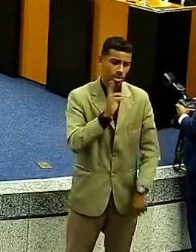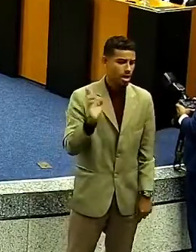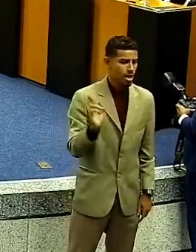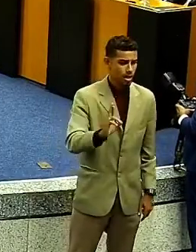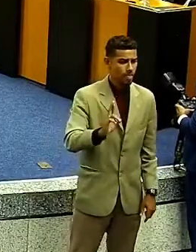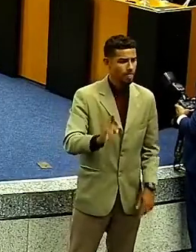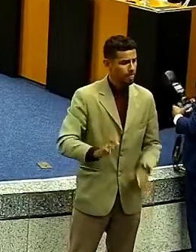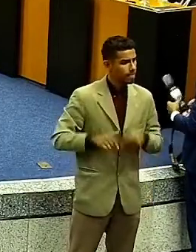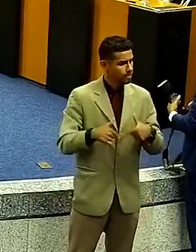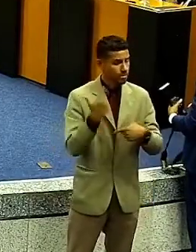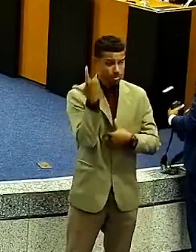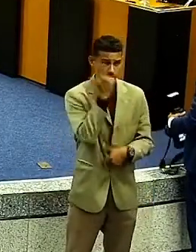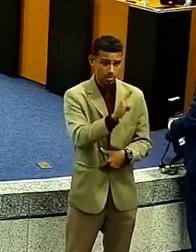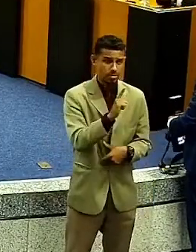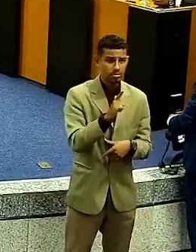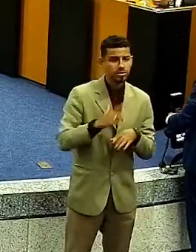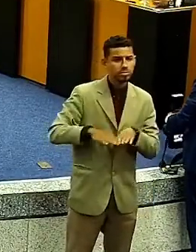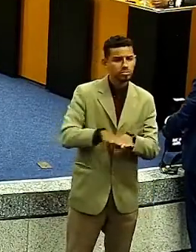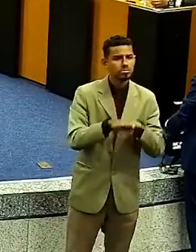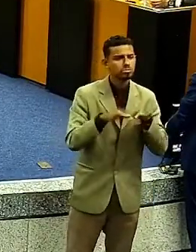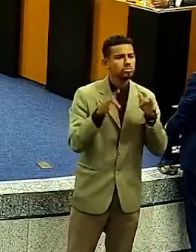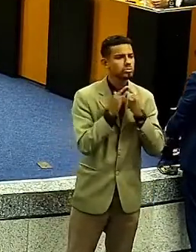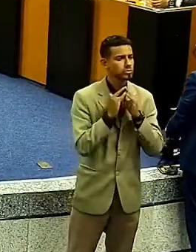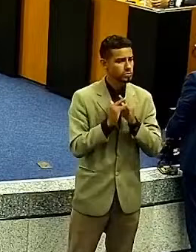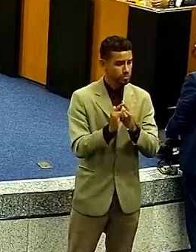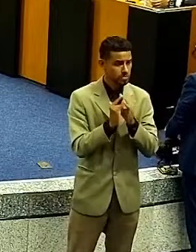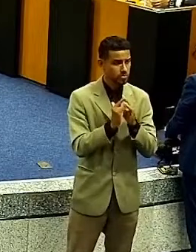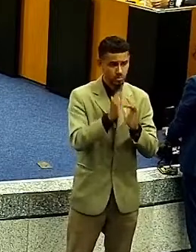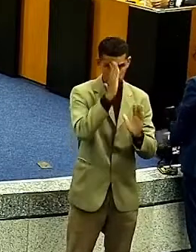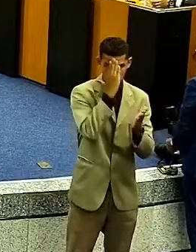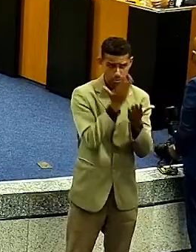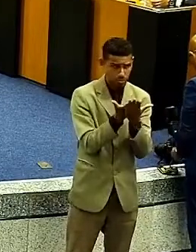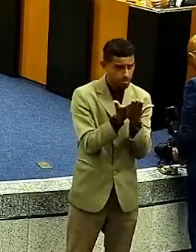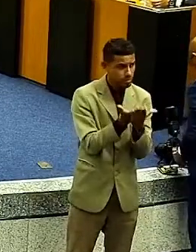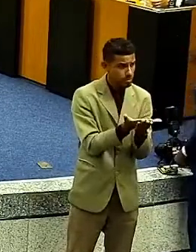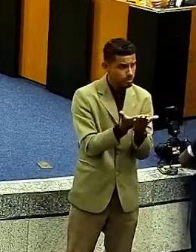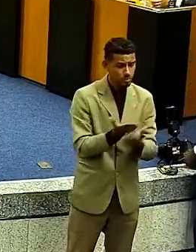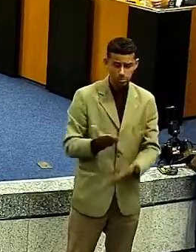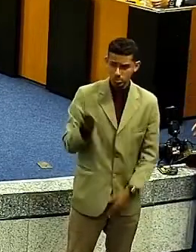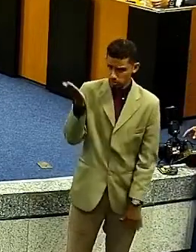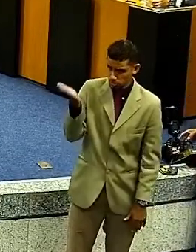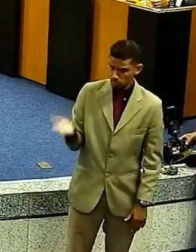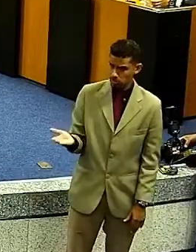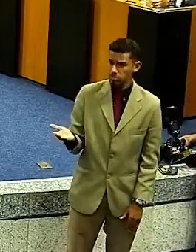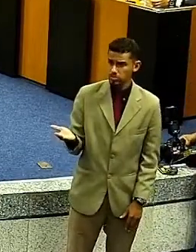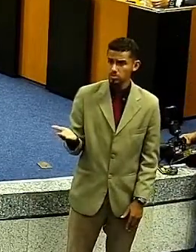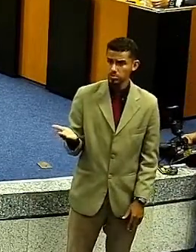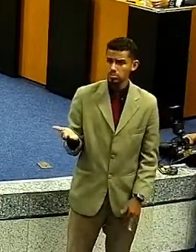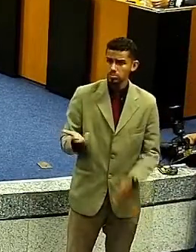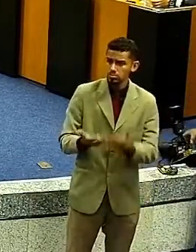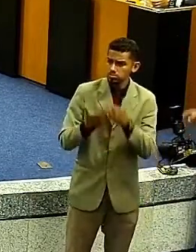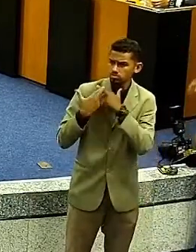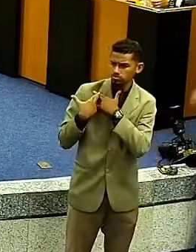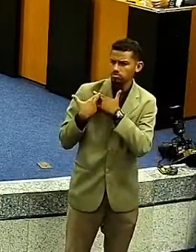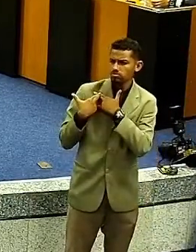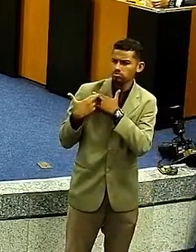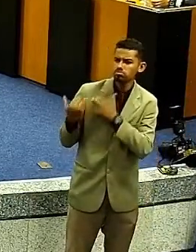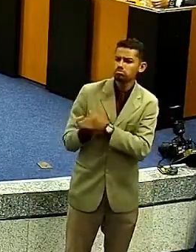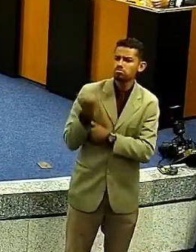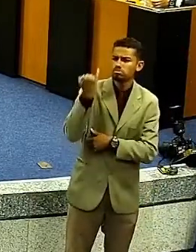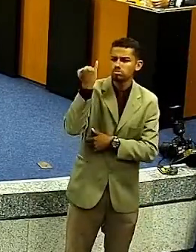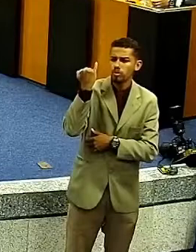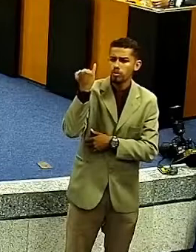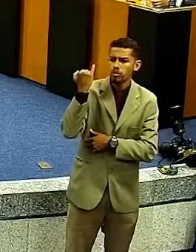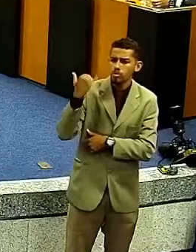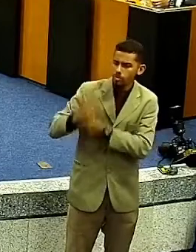enérgica das instituições e eu confio que vossa excelência com a história grandiosa que construiu na